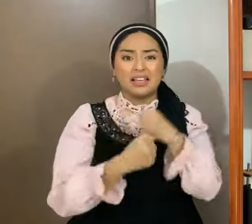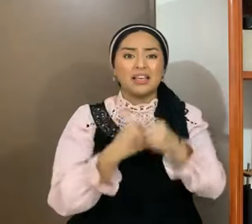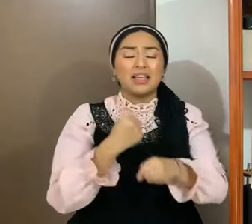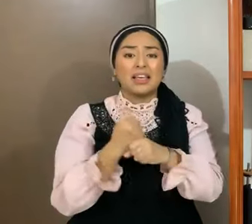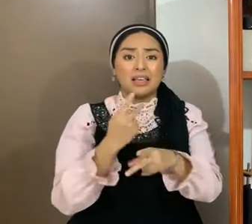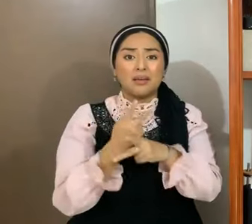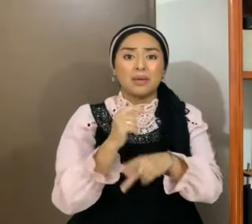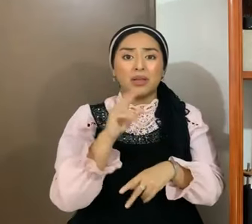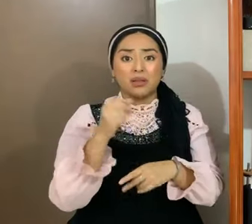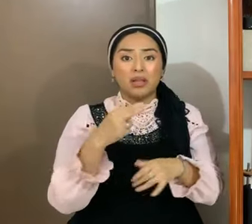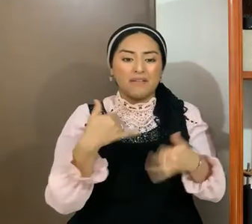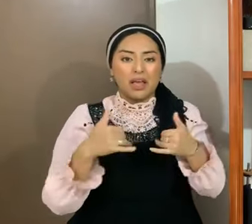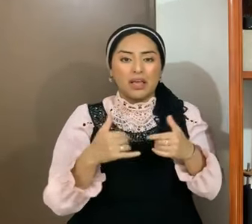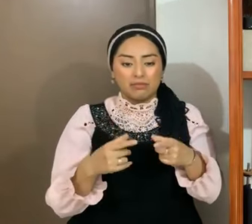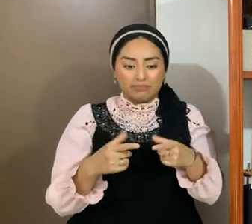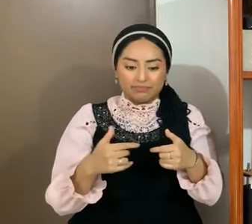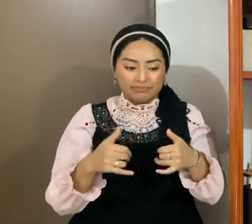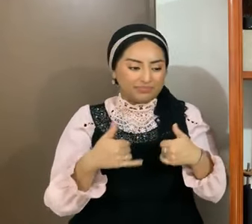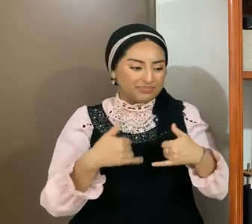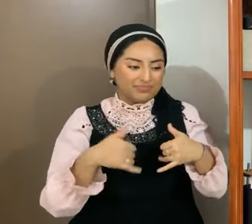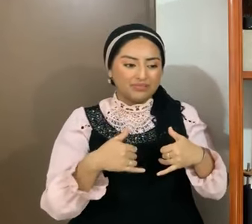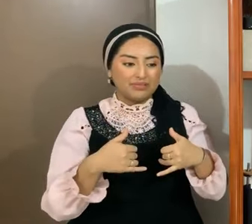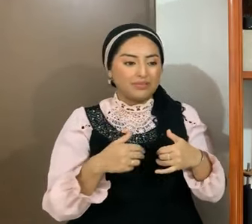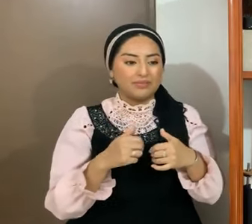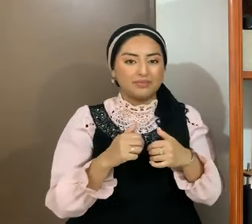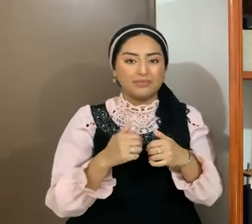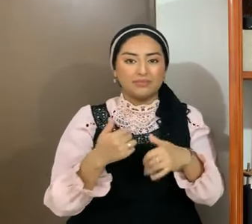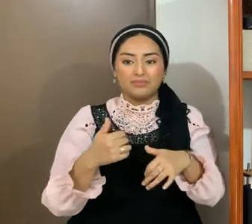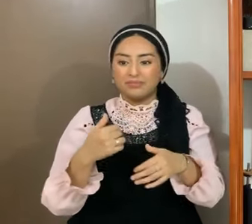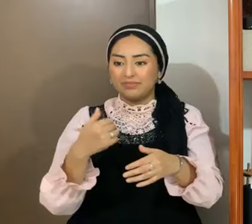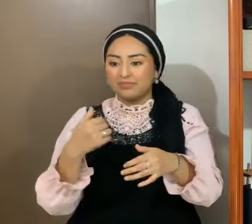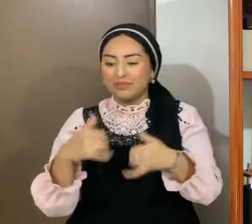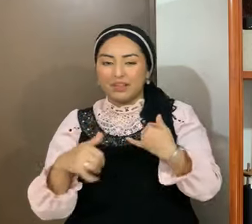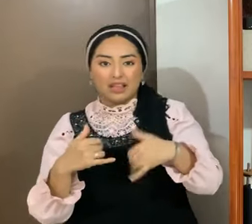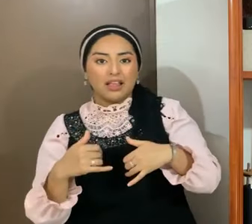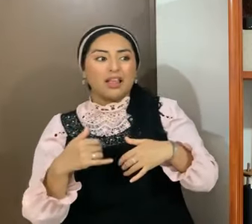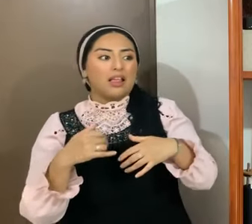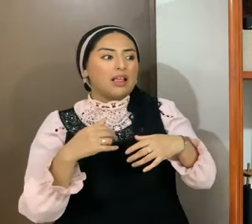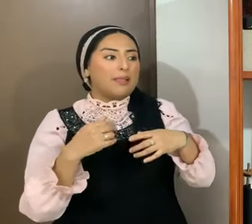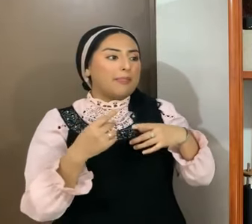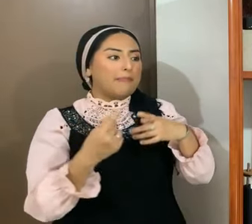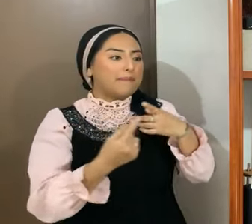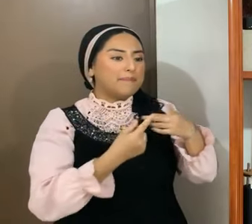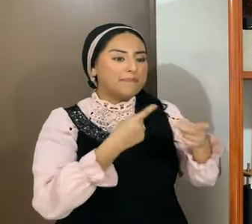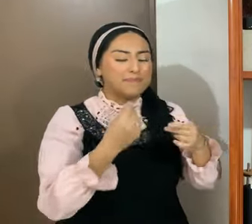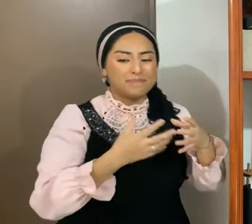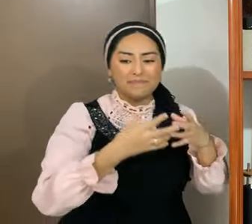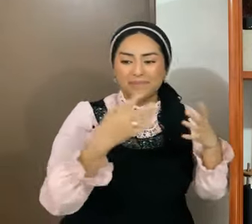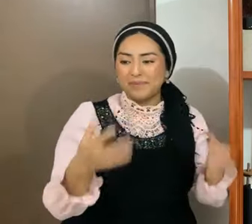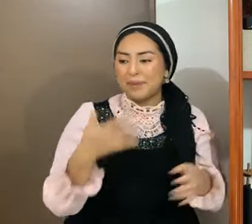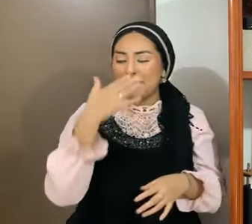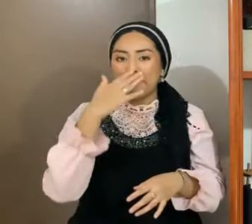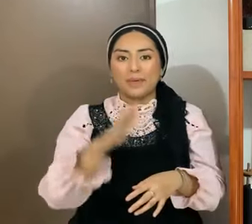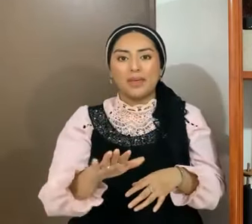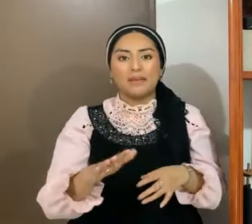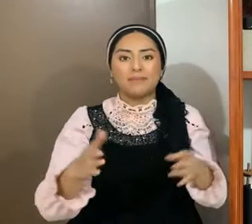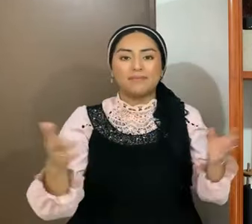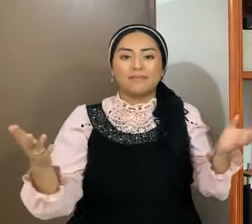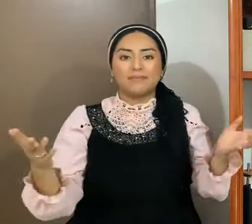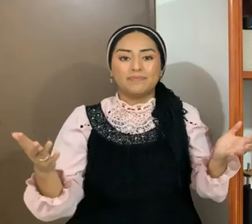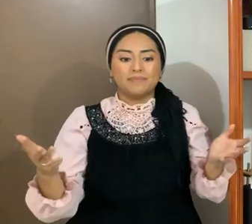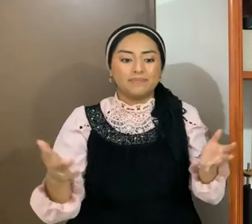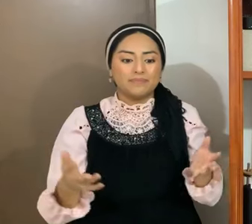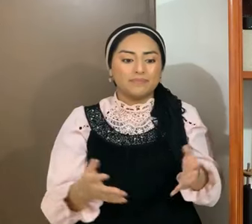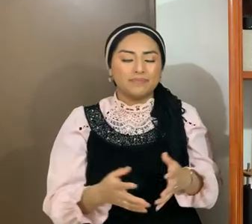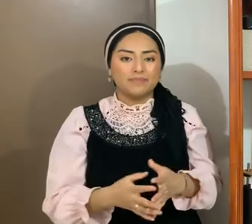Torah, jugando videojuegos, haciendo cantidad de cosas malas y perversas. No se puede decir de otra